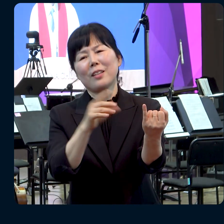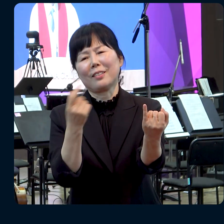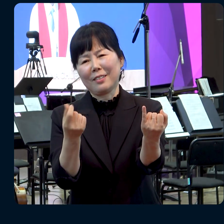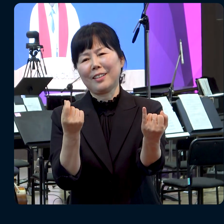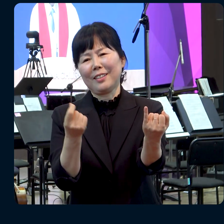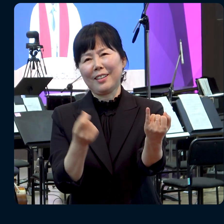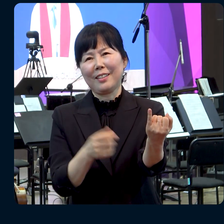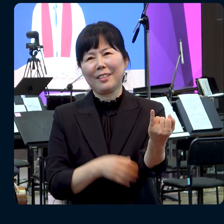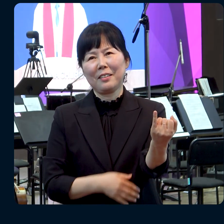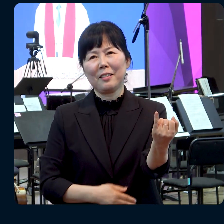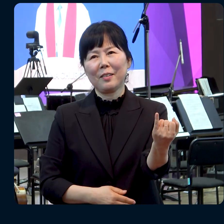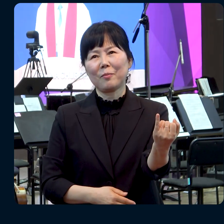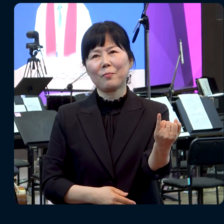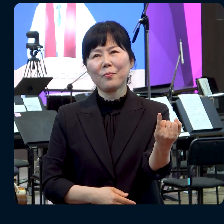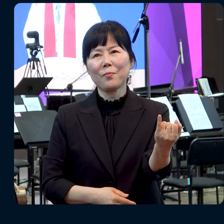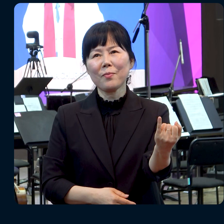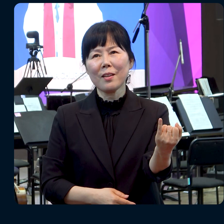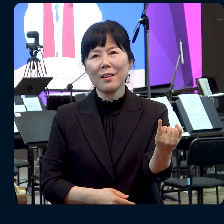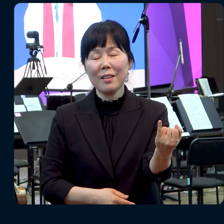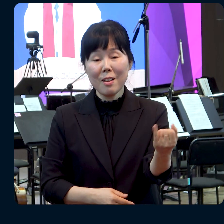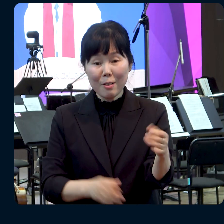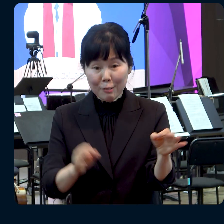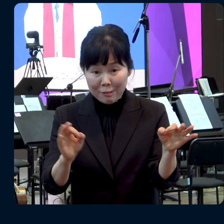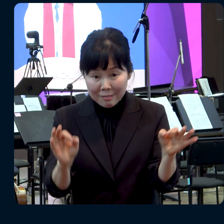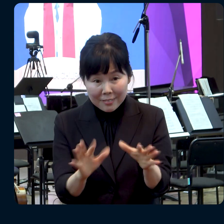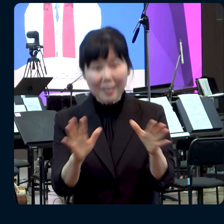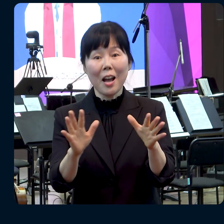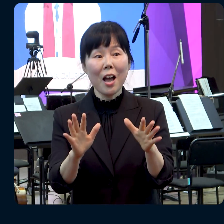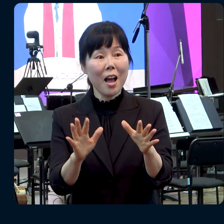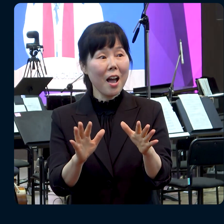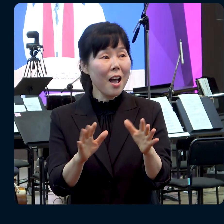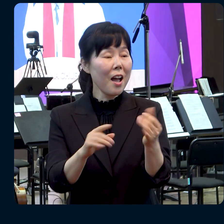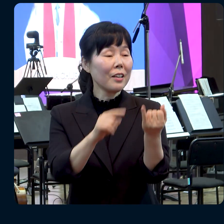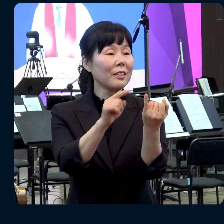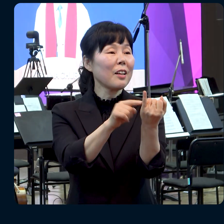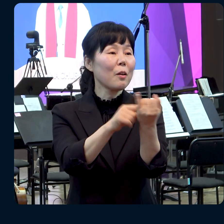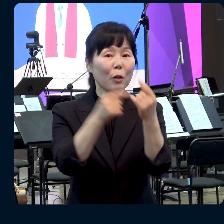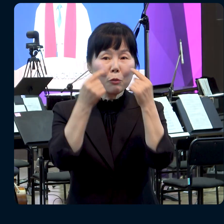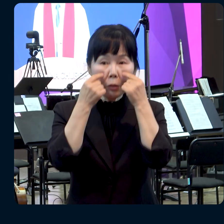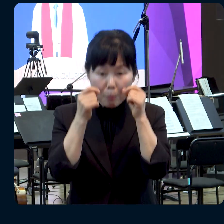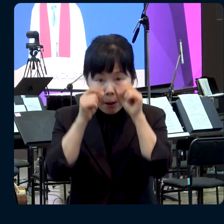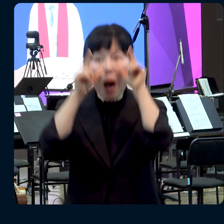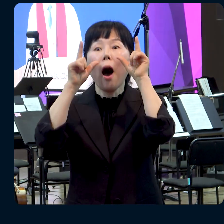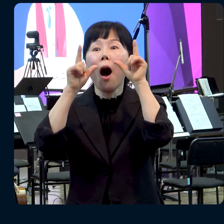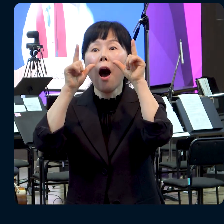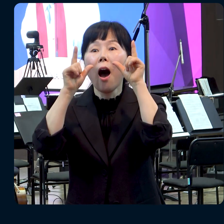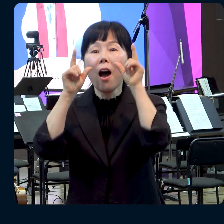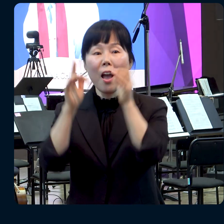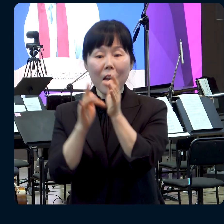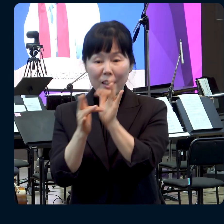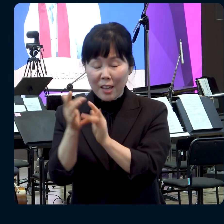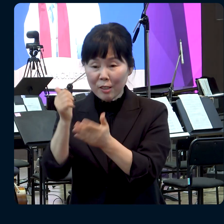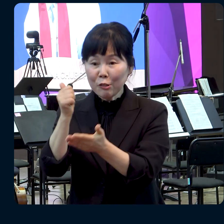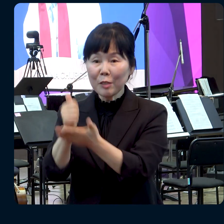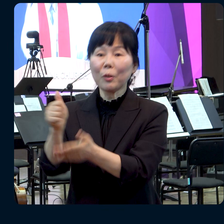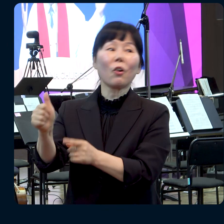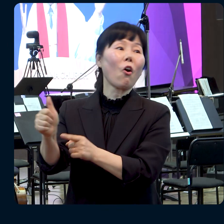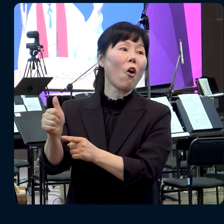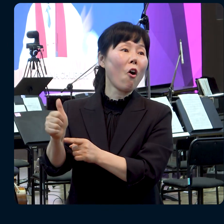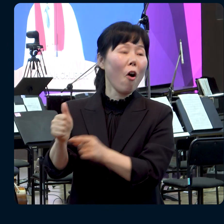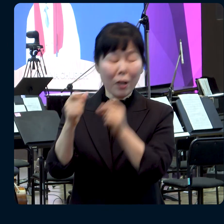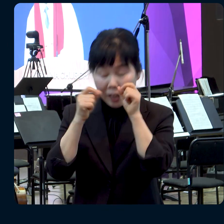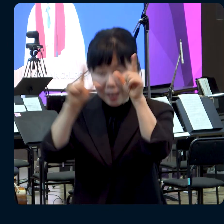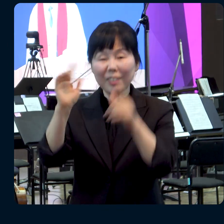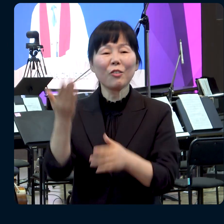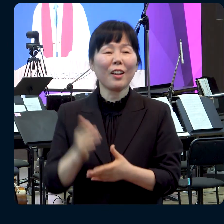마리아야 라고. 그 순간 마리아의 눈이 열렸습니다. 예수님이신 것을 깨달은